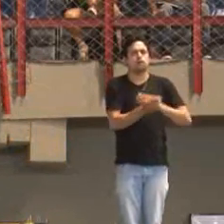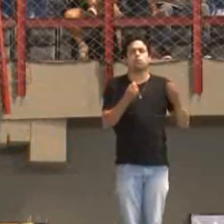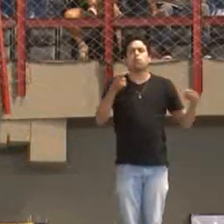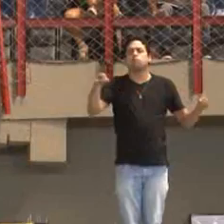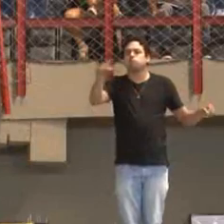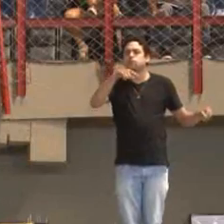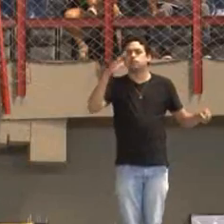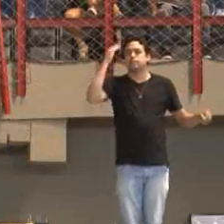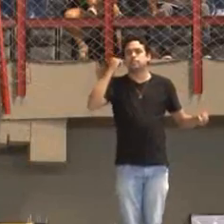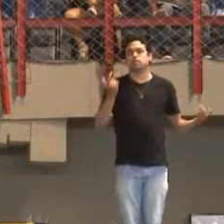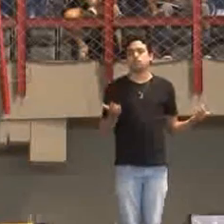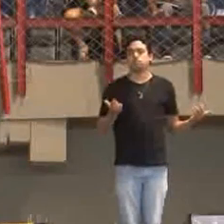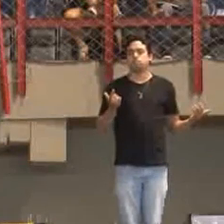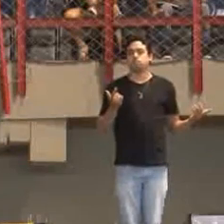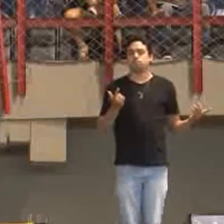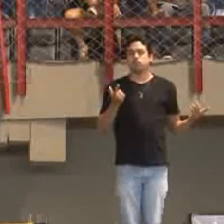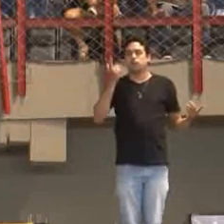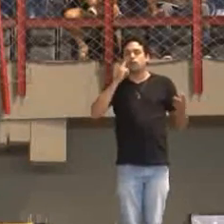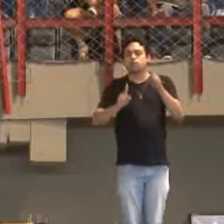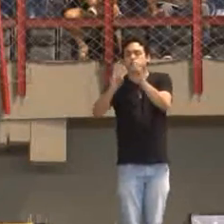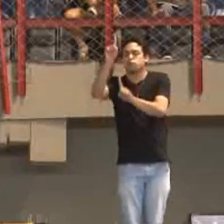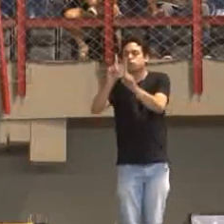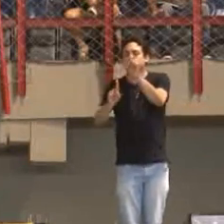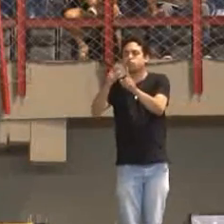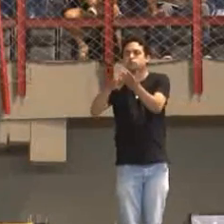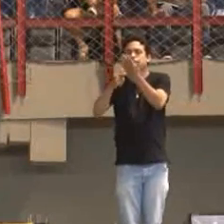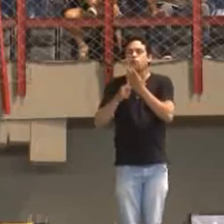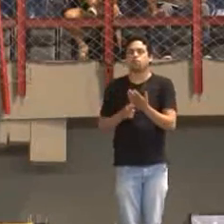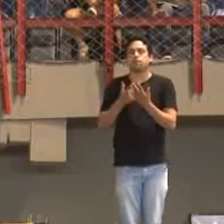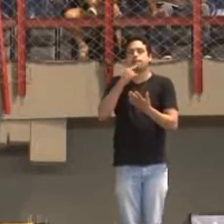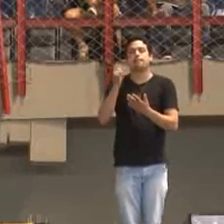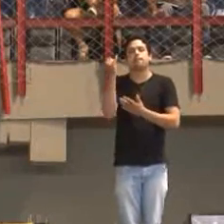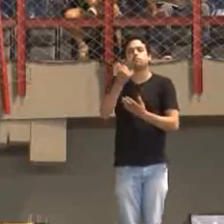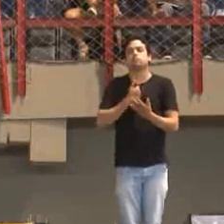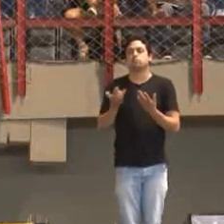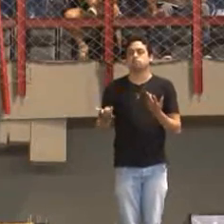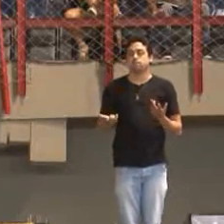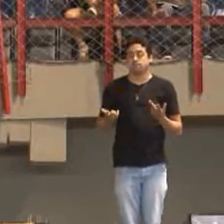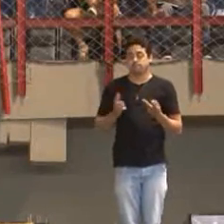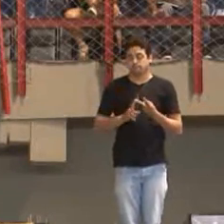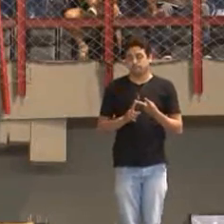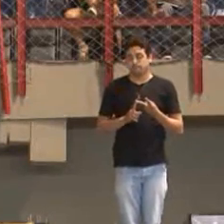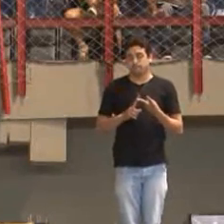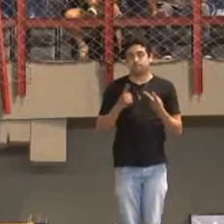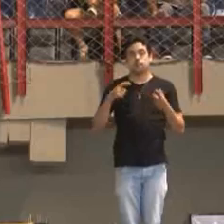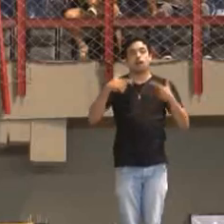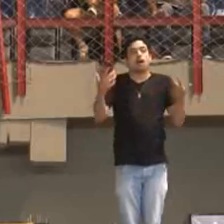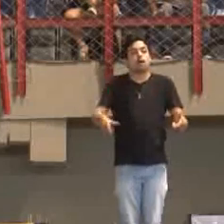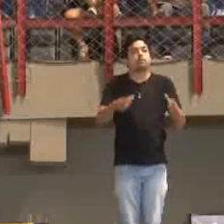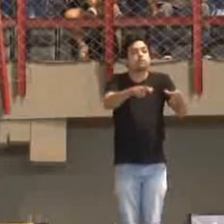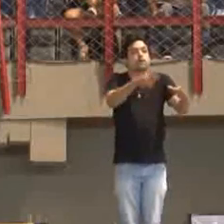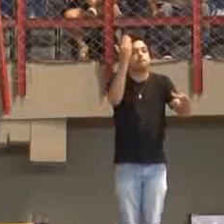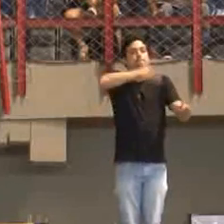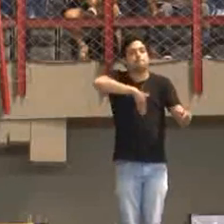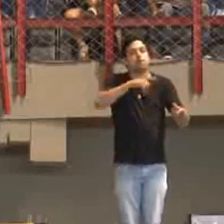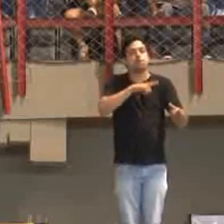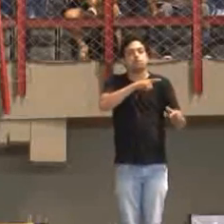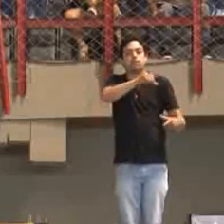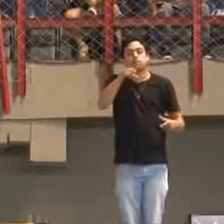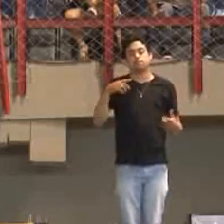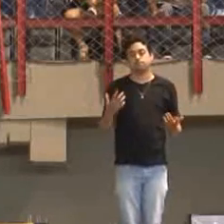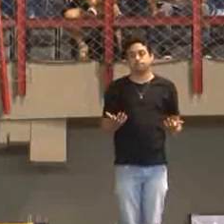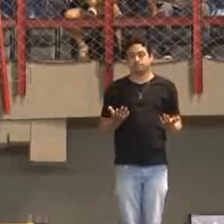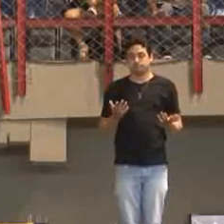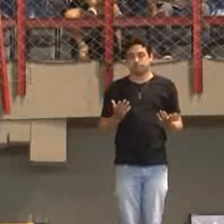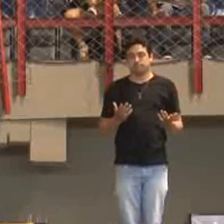disso? De onde é que você tirou essa estatística? Quem foi que lhe disse isso? Onde está isso? Qual é a prova que você tem